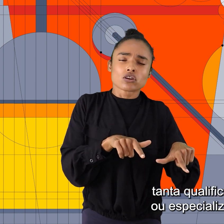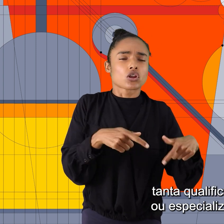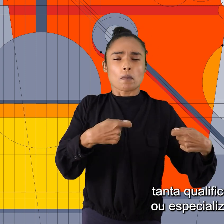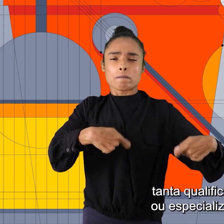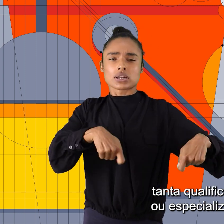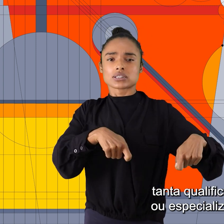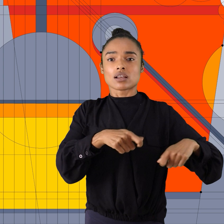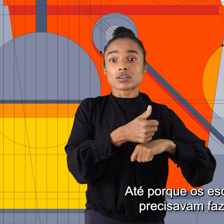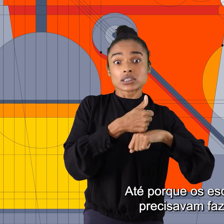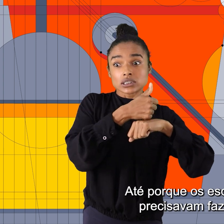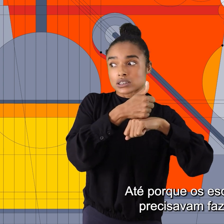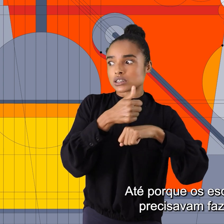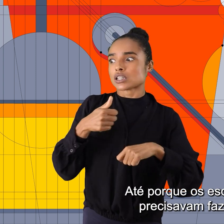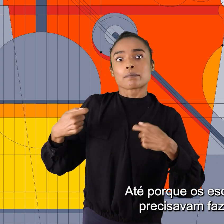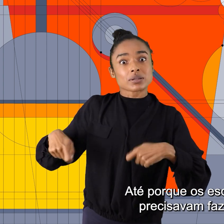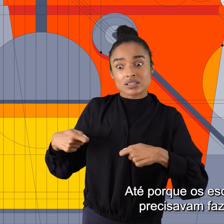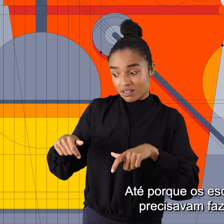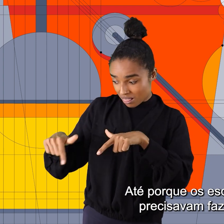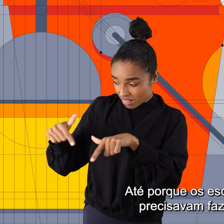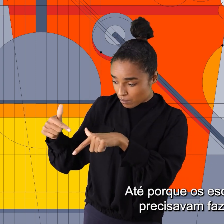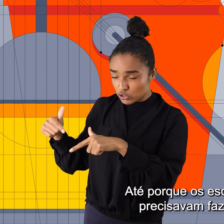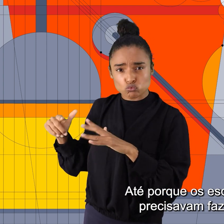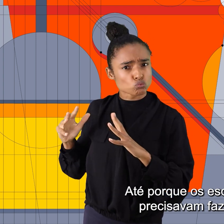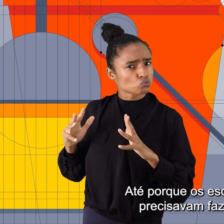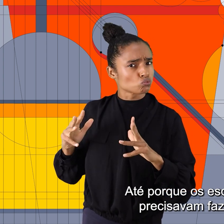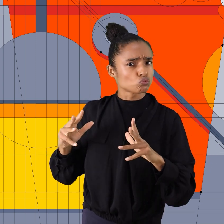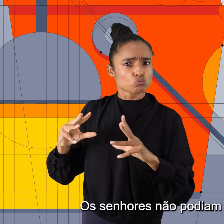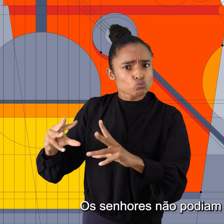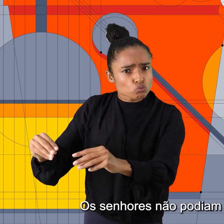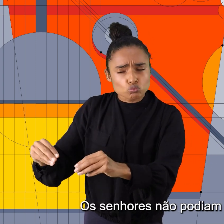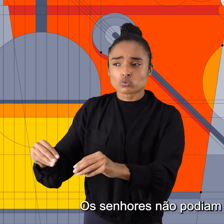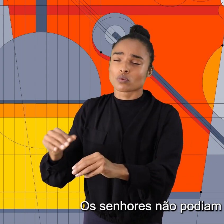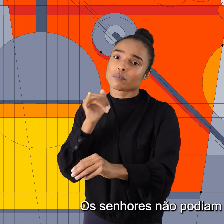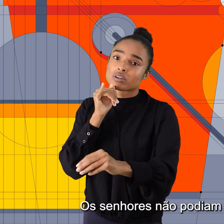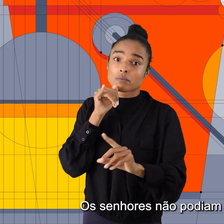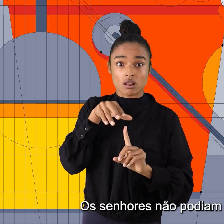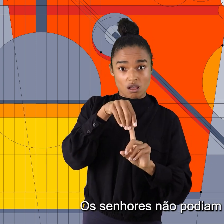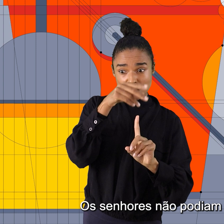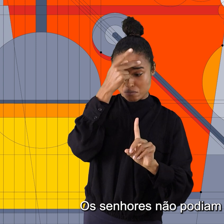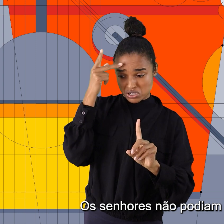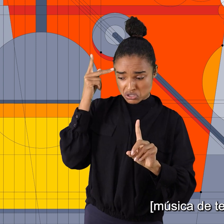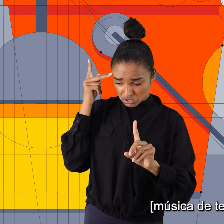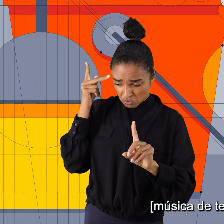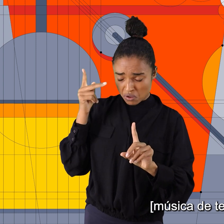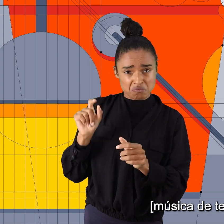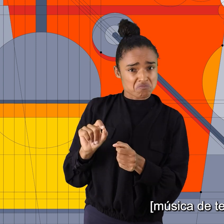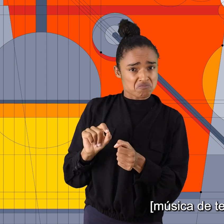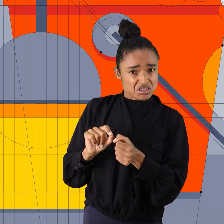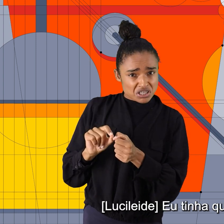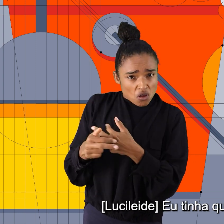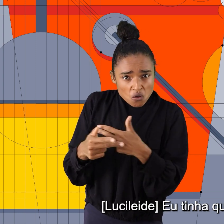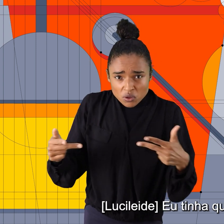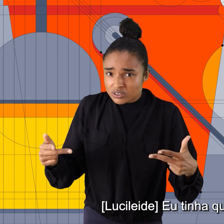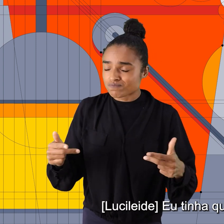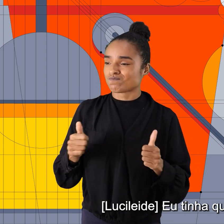qualificação ou especialização, até porque os escravizados precisavam fazer tudo. Os senhores não podiam mover uma palha.